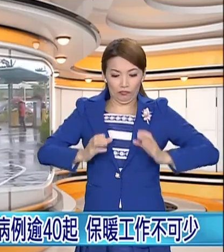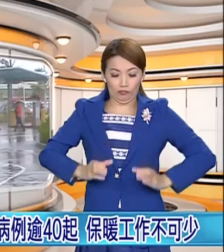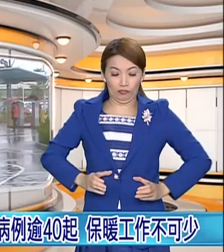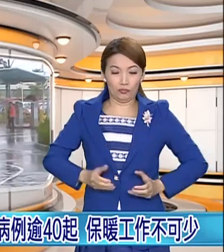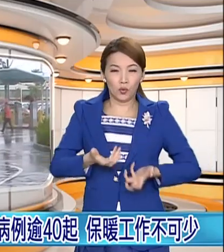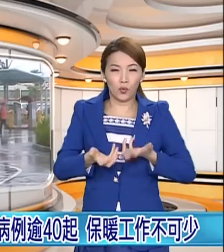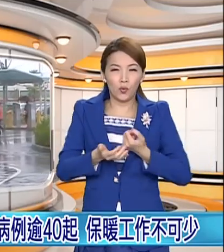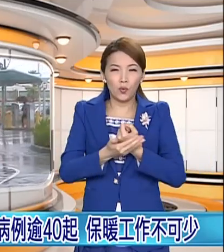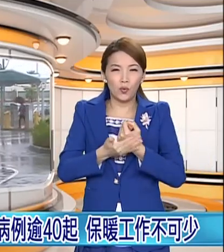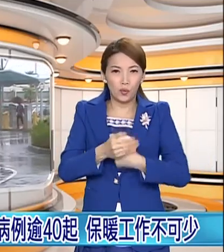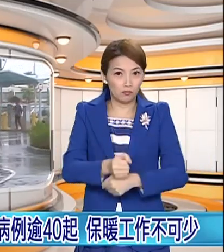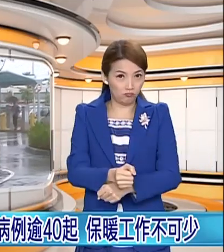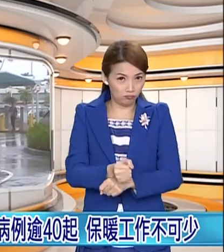作。